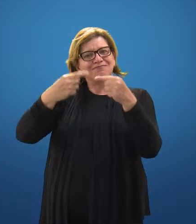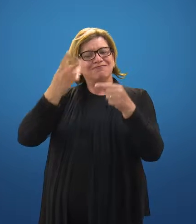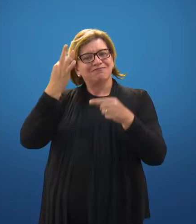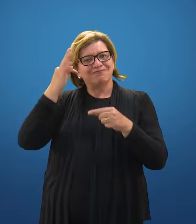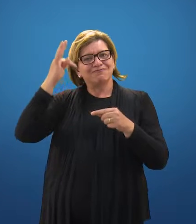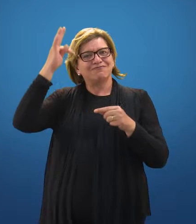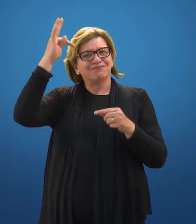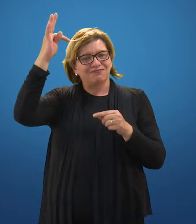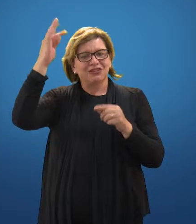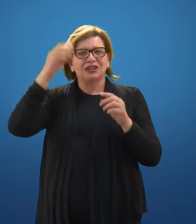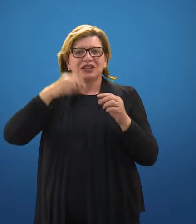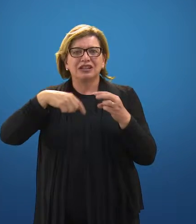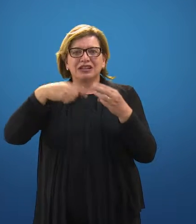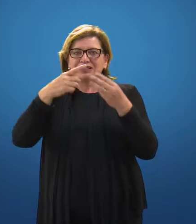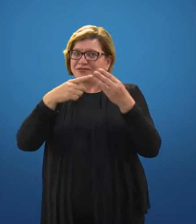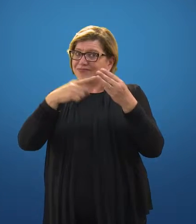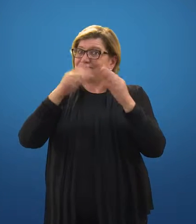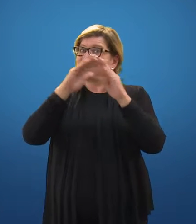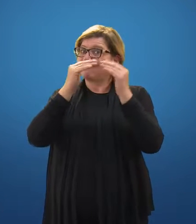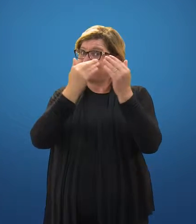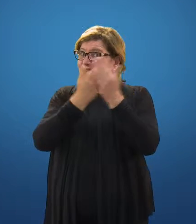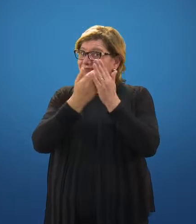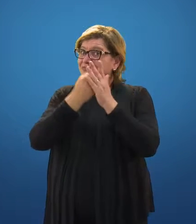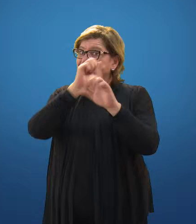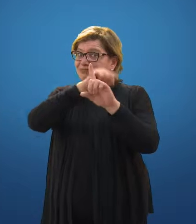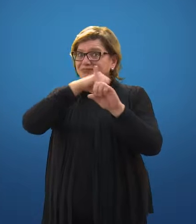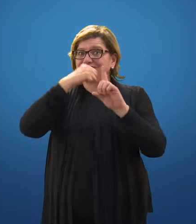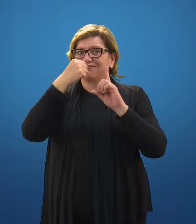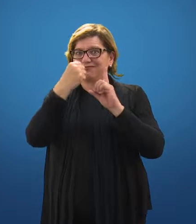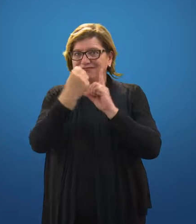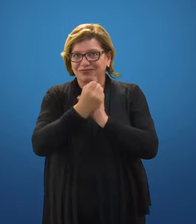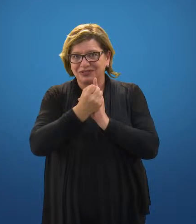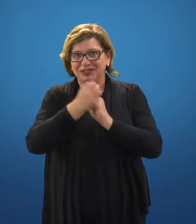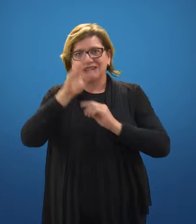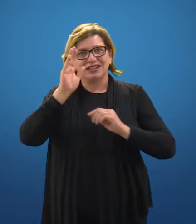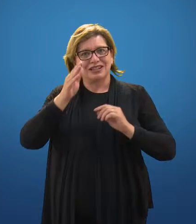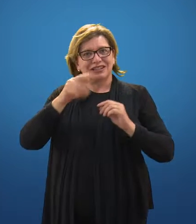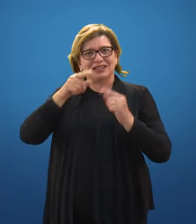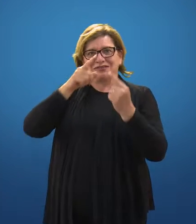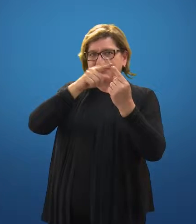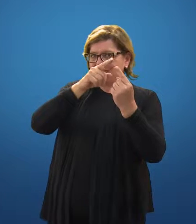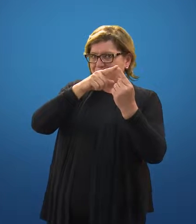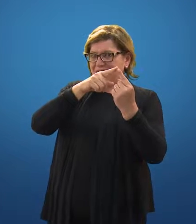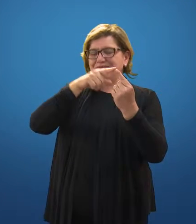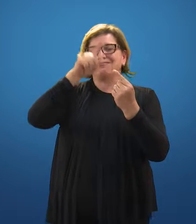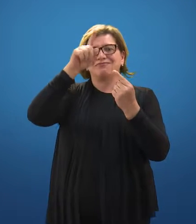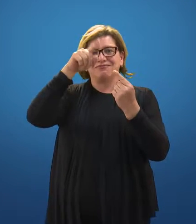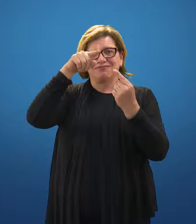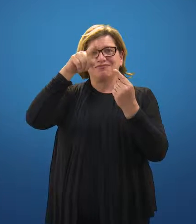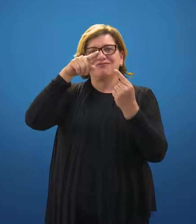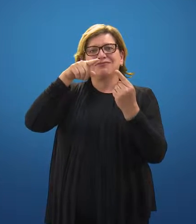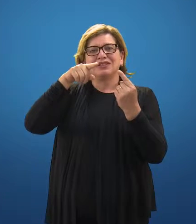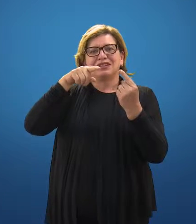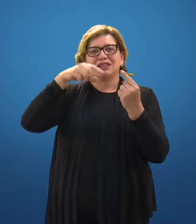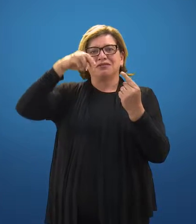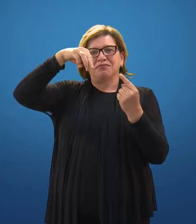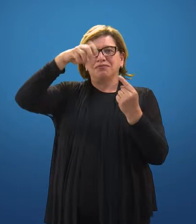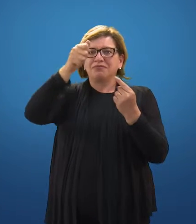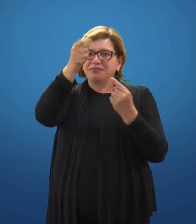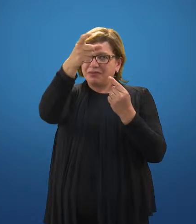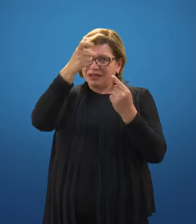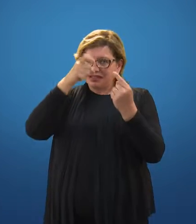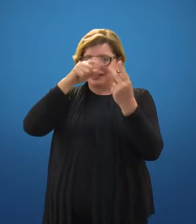teórica aqui a terceira escola sociológica clássica. Como foi falado, a primeira escola sociológica, escola